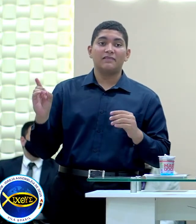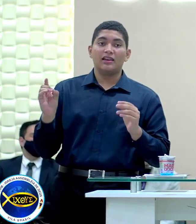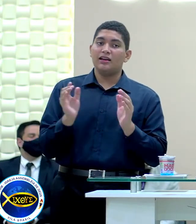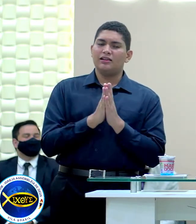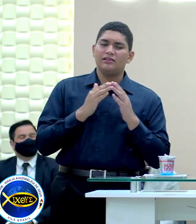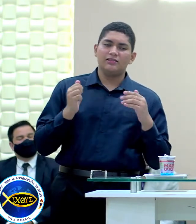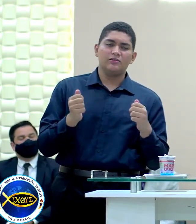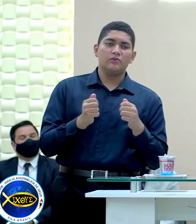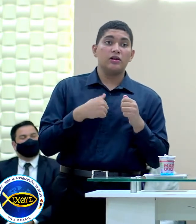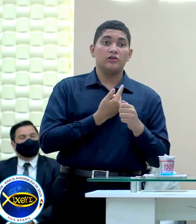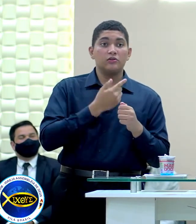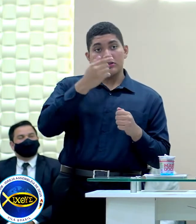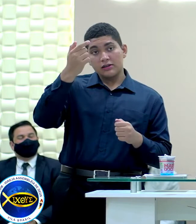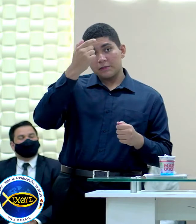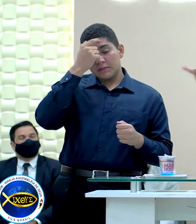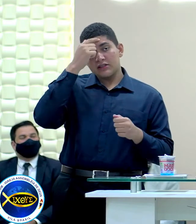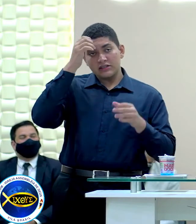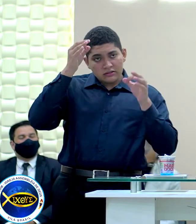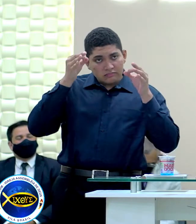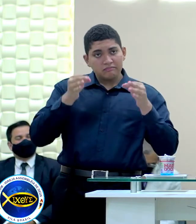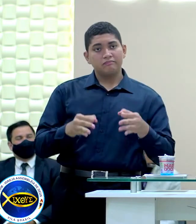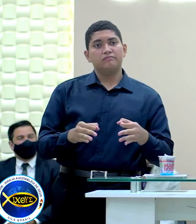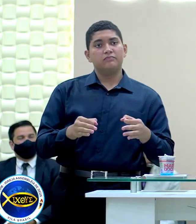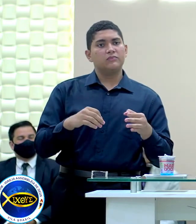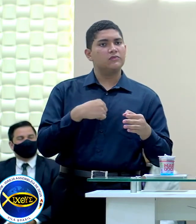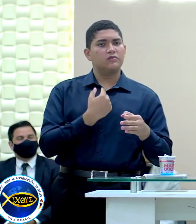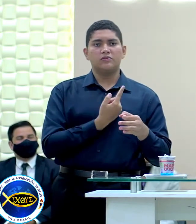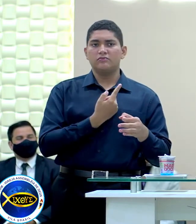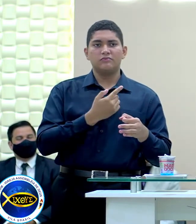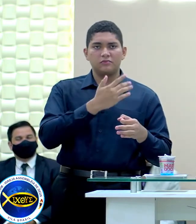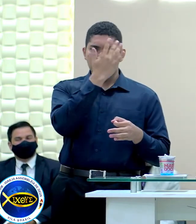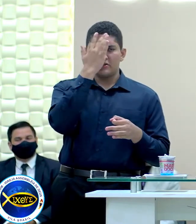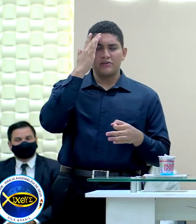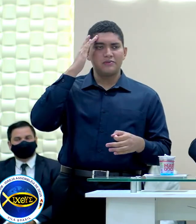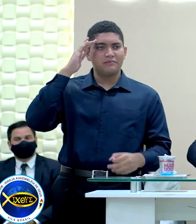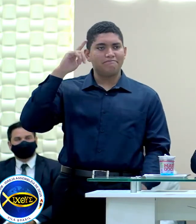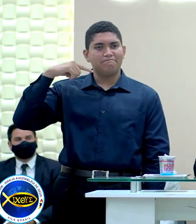Aleluia, nossa mente é sóbria, nós não somos loucos.